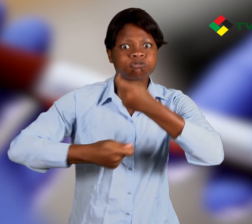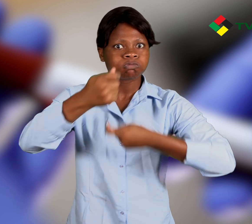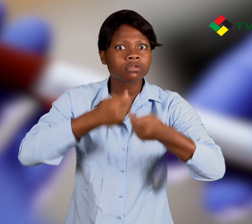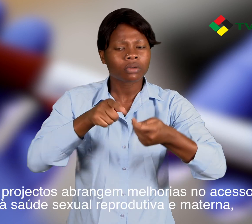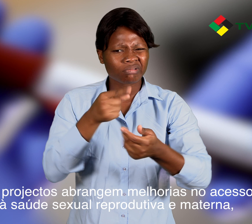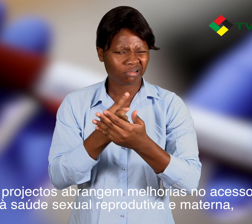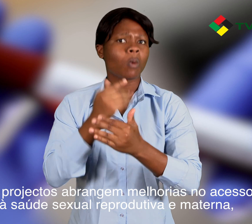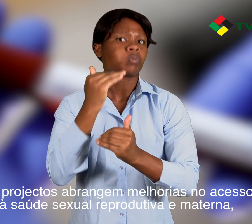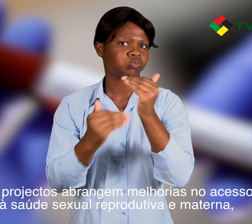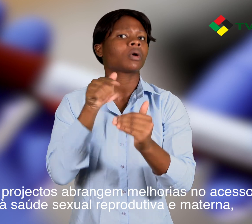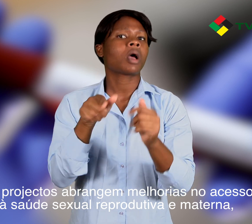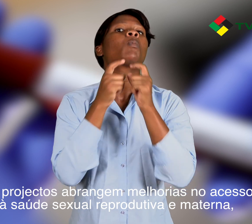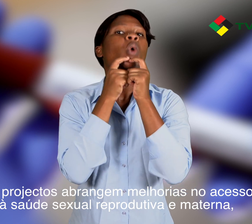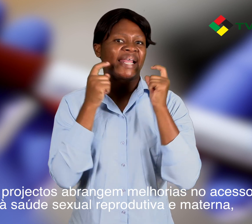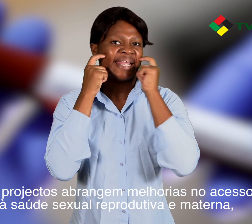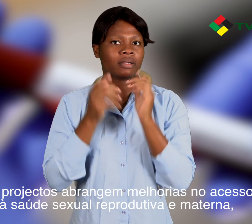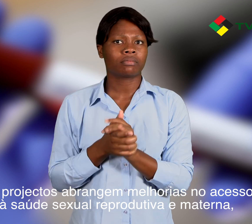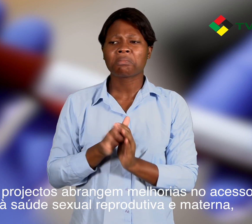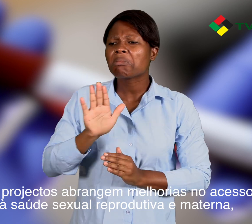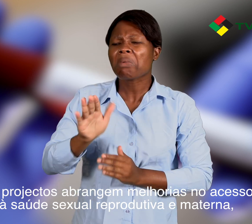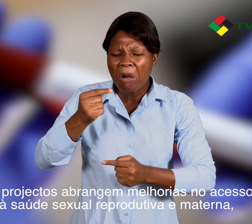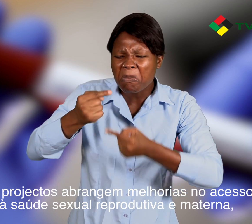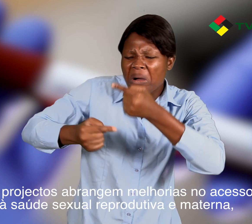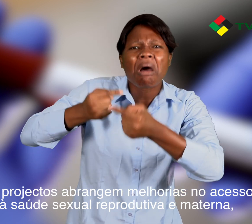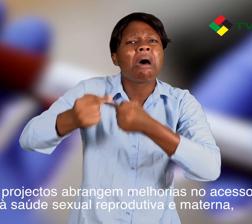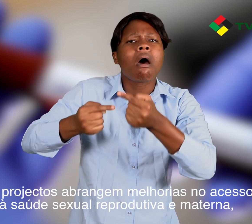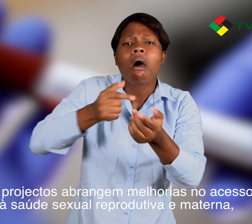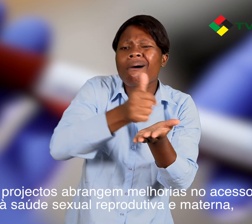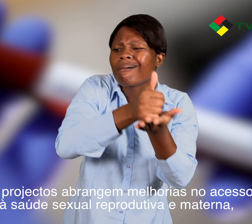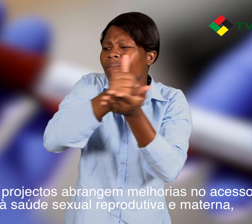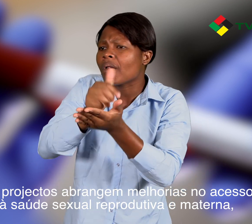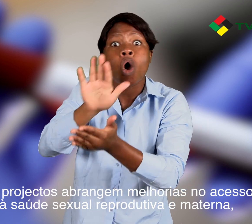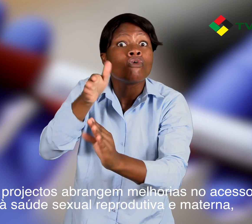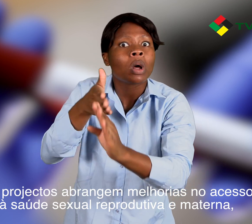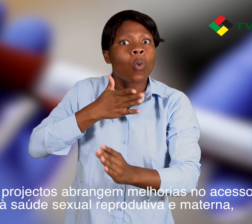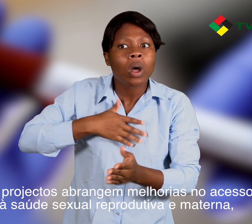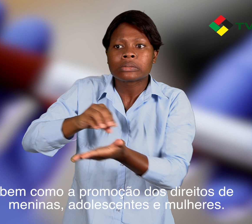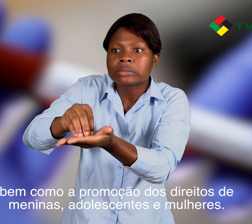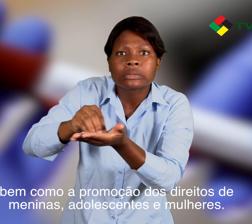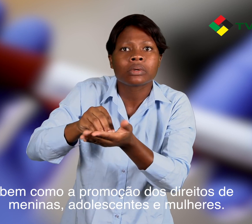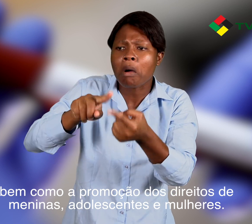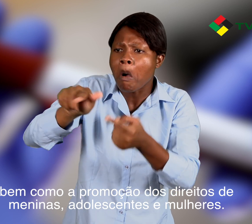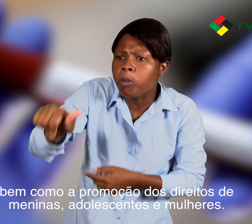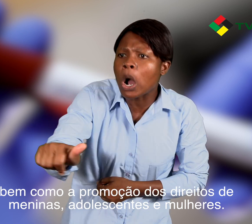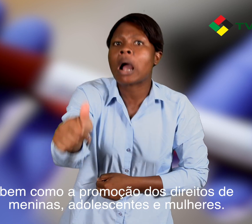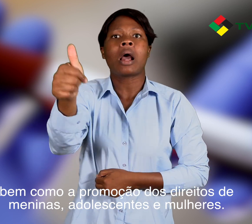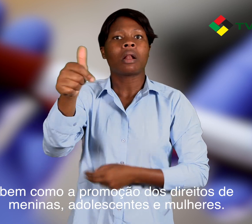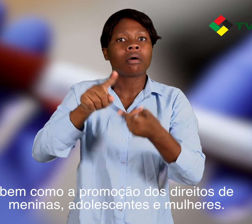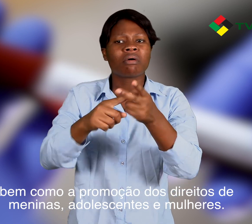Os projetos abrangem melhorias no acesso à saúde sexual, reprodutiva e materna, bem como a promoção dos direitos de